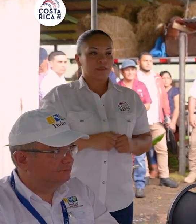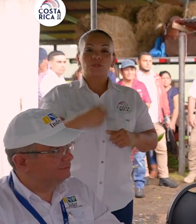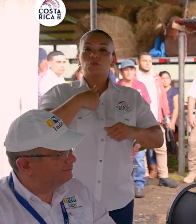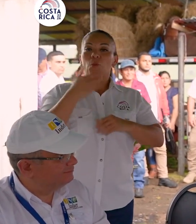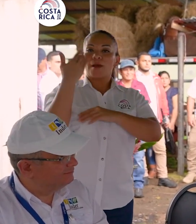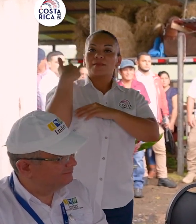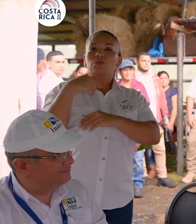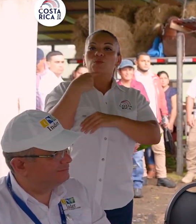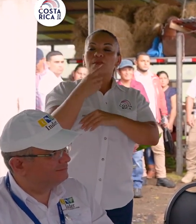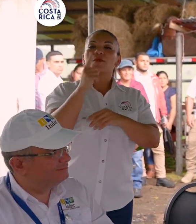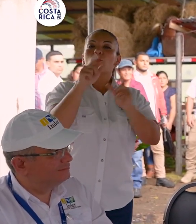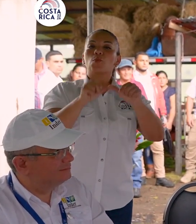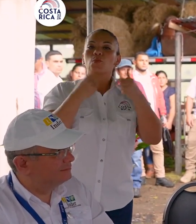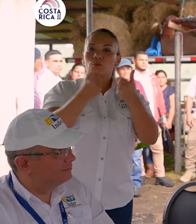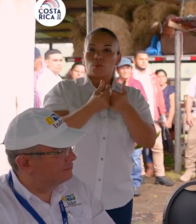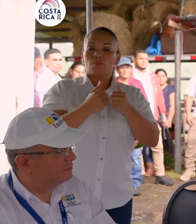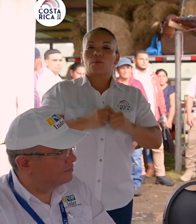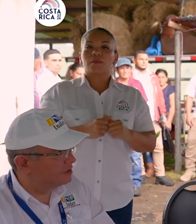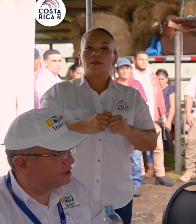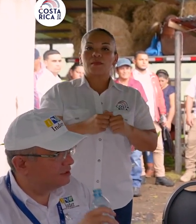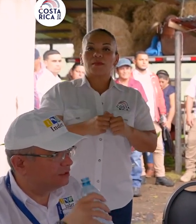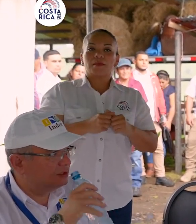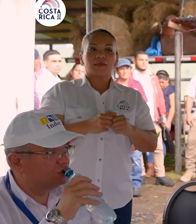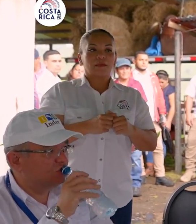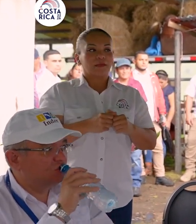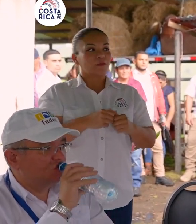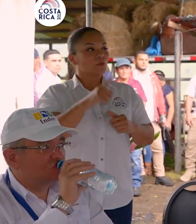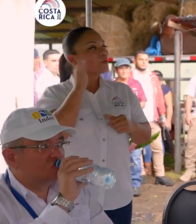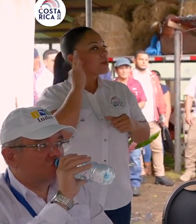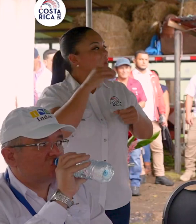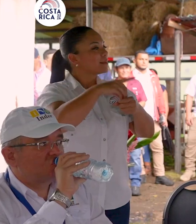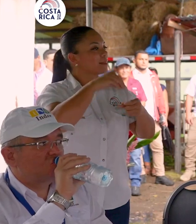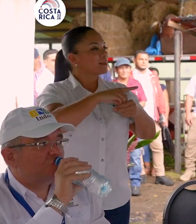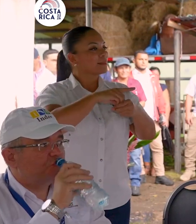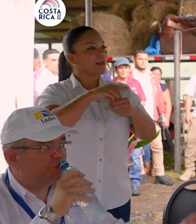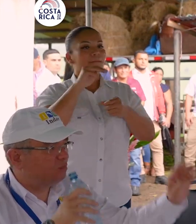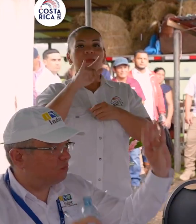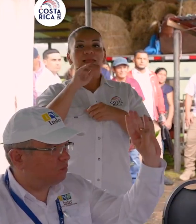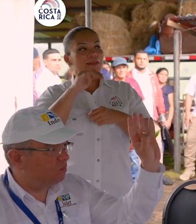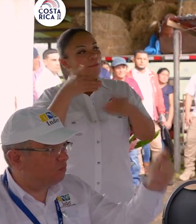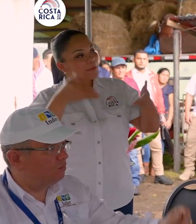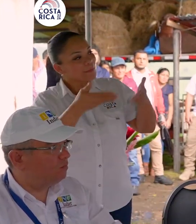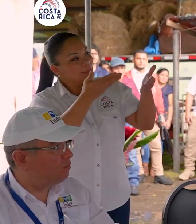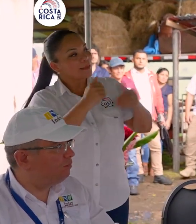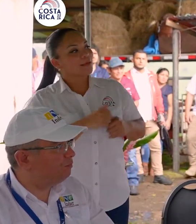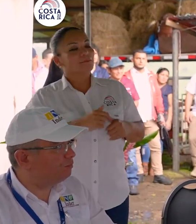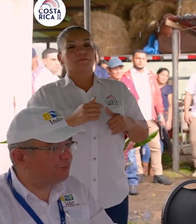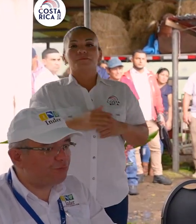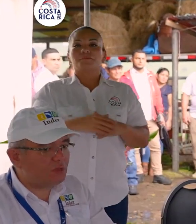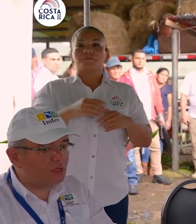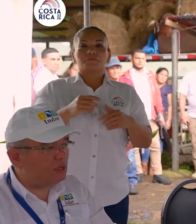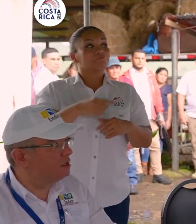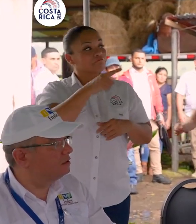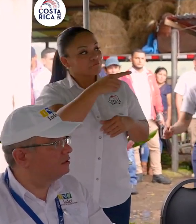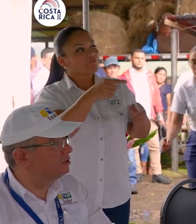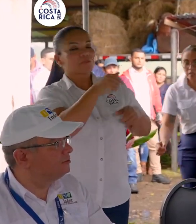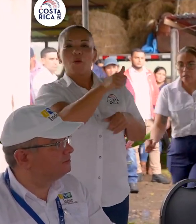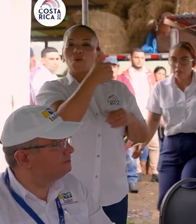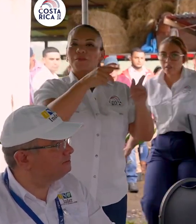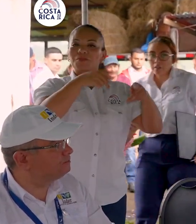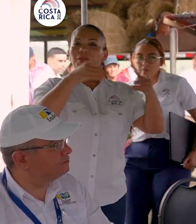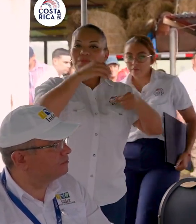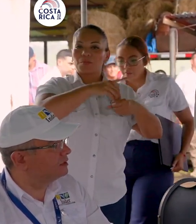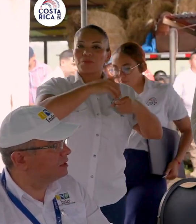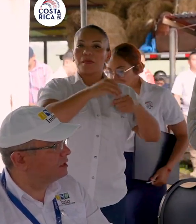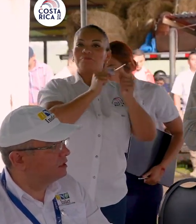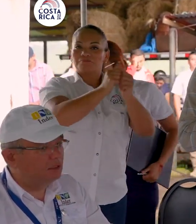otro día le dije a un grupo de señora diputada, doña Melina Hoy, bienvenida, otra diputada que nos honra